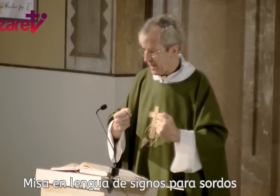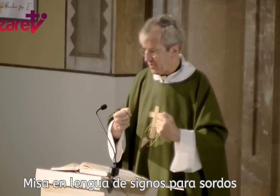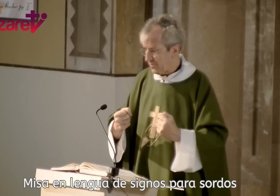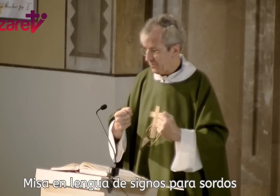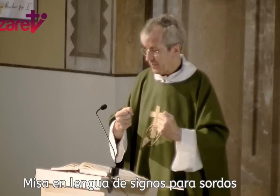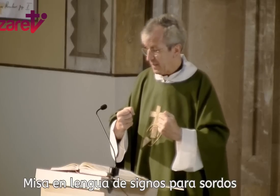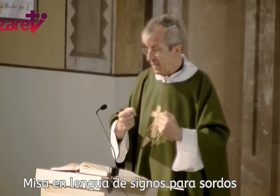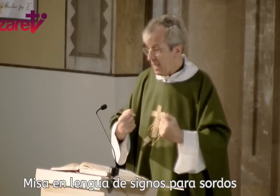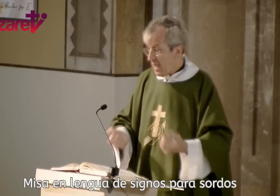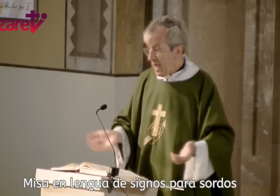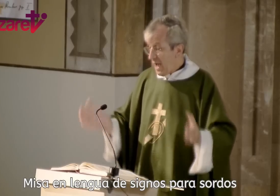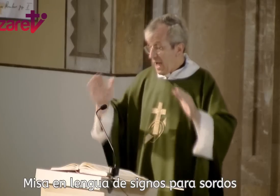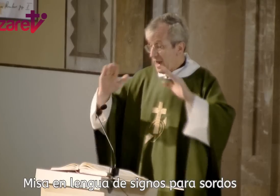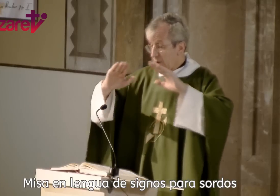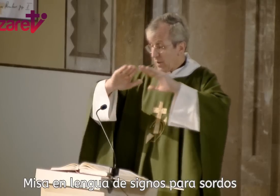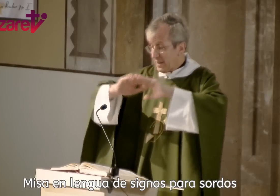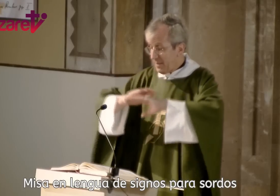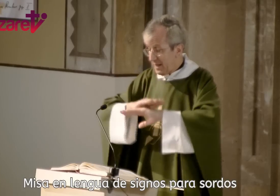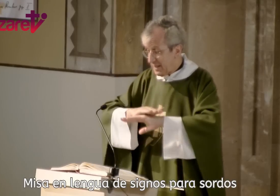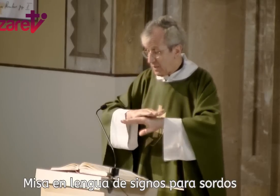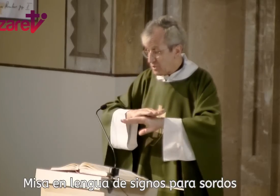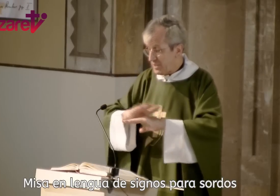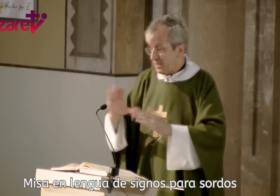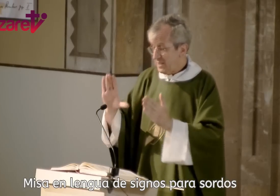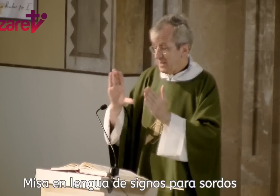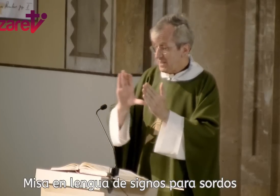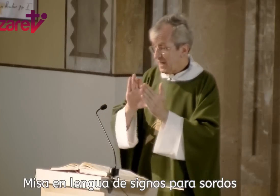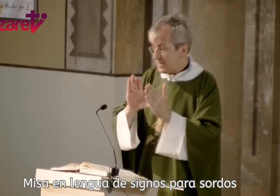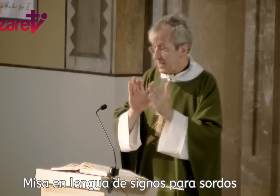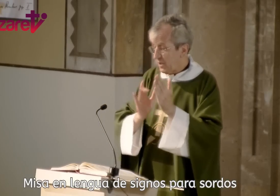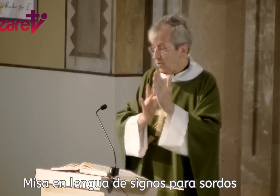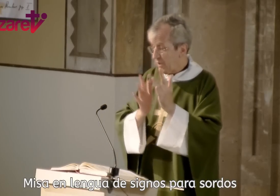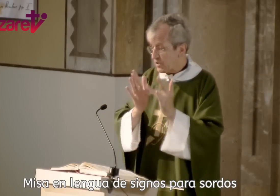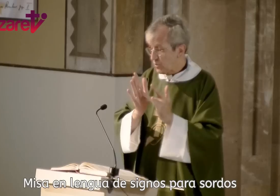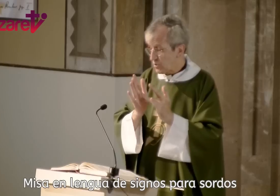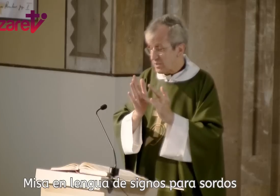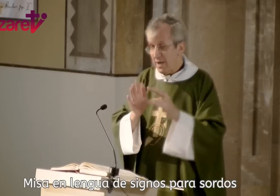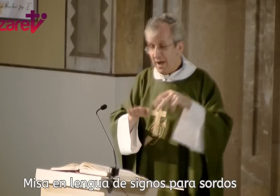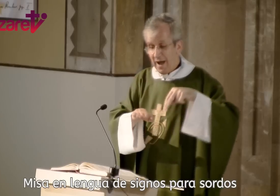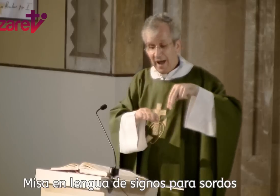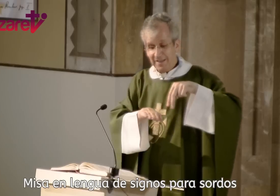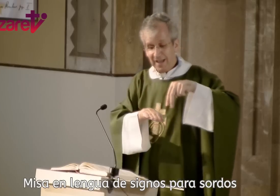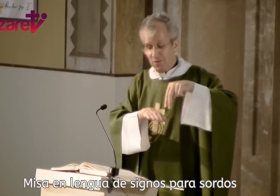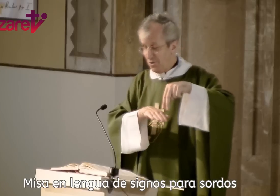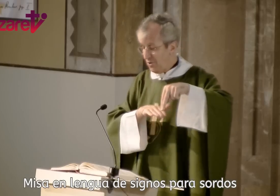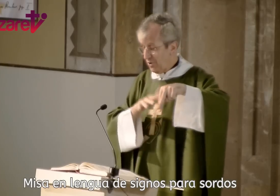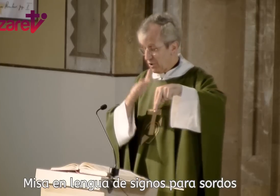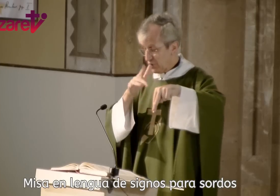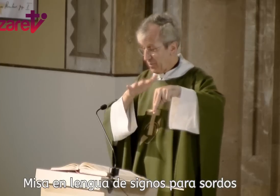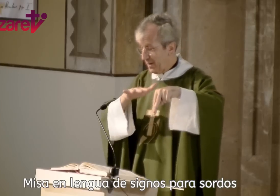contrario. A la cuarta vela de la noche, se les acercó Jesús, andando sobre el